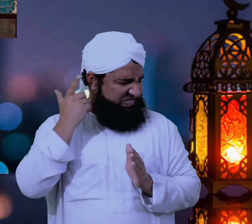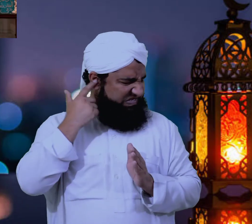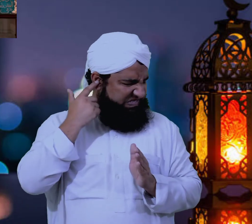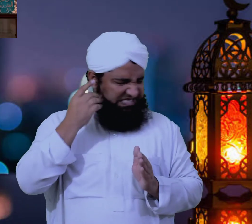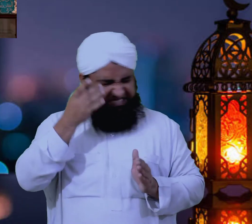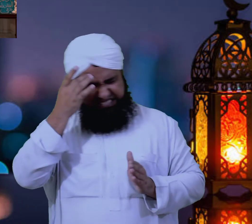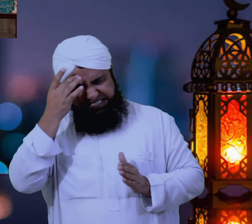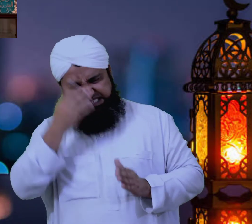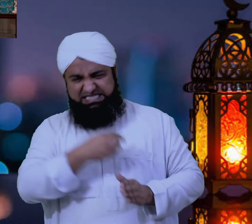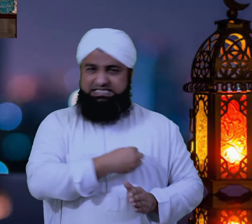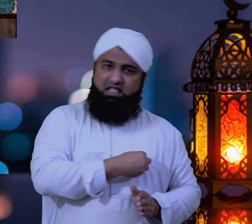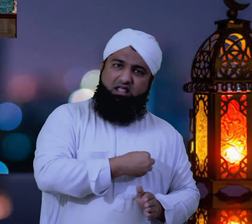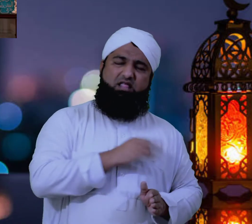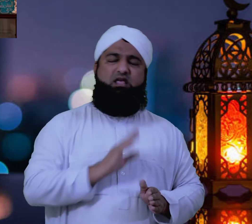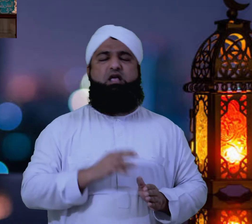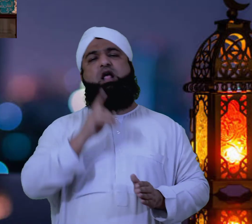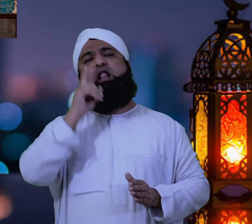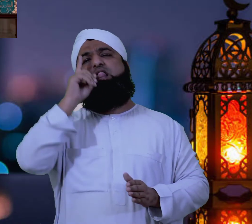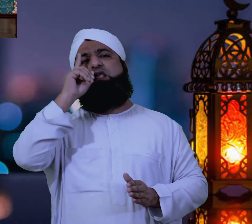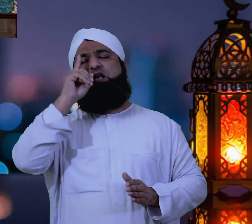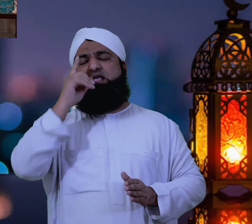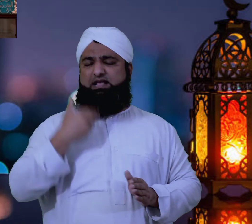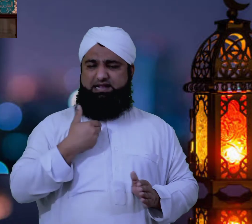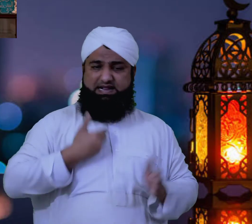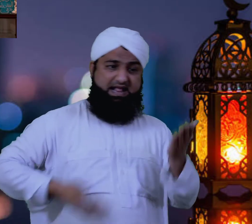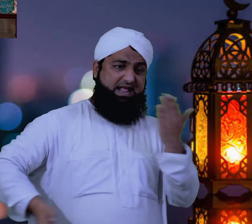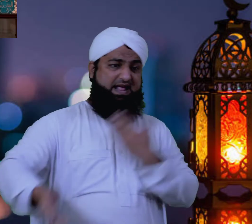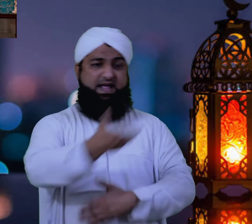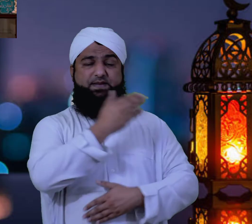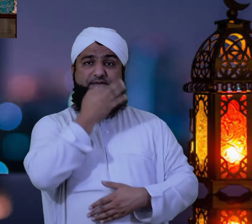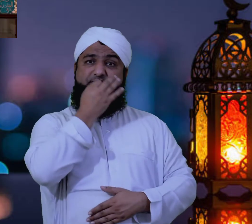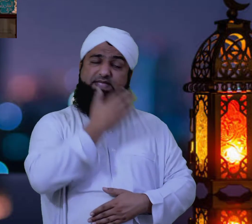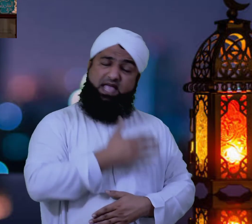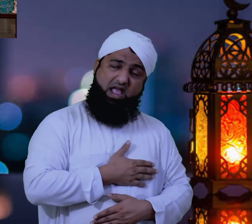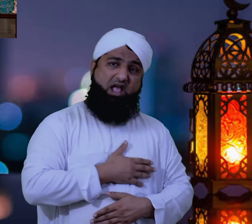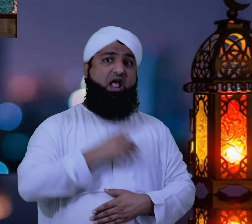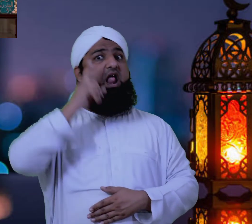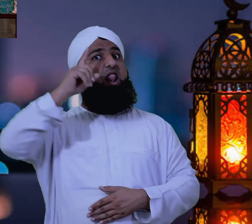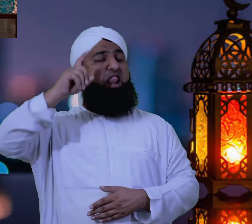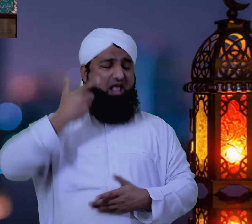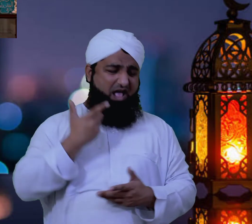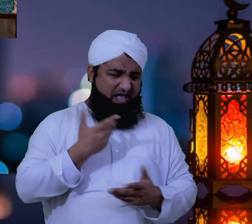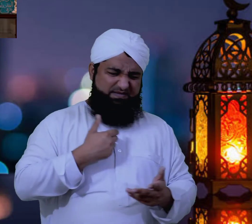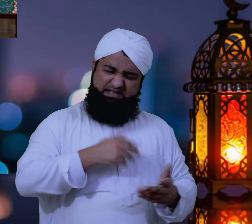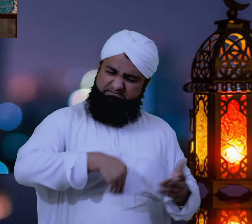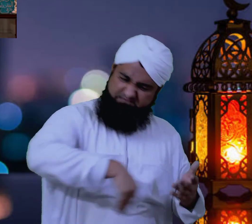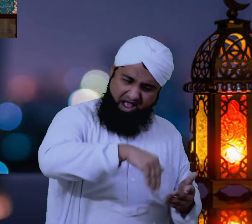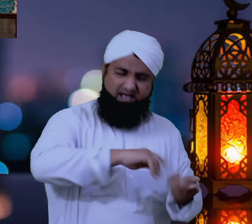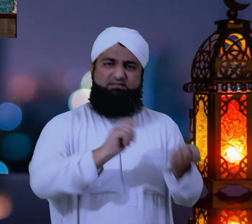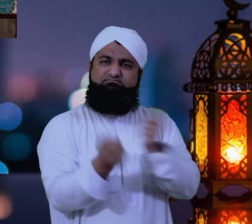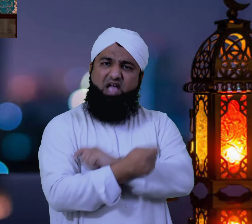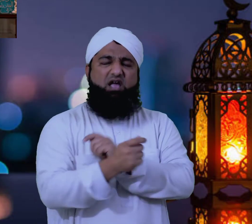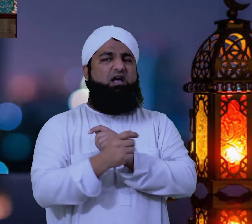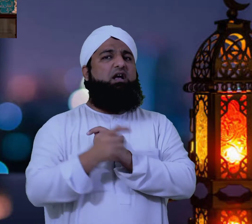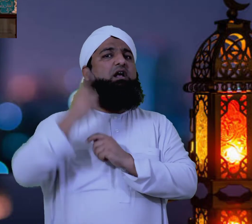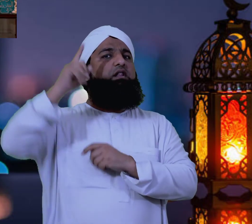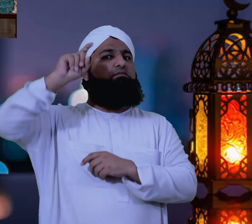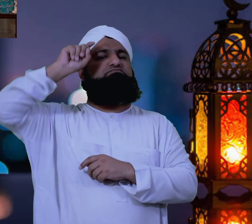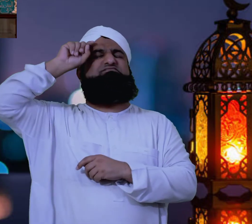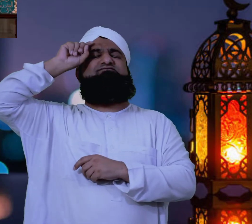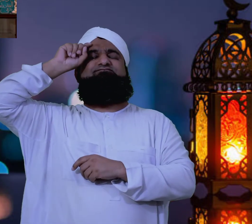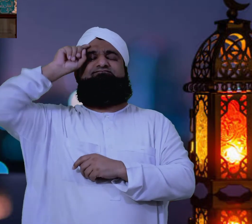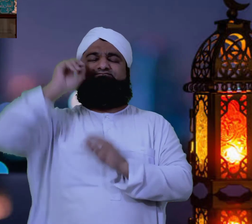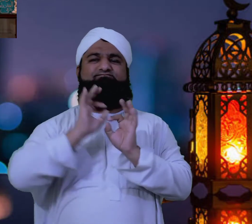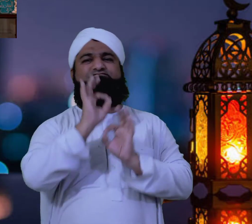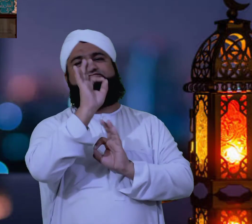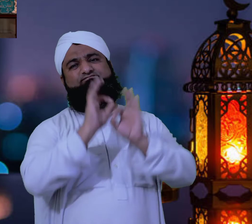کھیل کود اللہ پاک کی یاد سے غافل کرنے والے ہیں۔ نیک لوگ تو ان کھیلوں سے سدا دور رہتے ہیں، خود